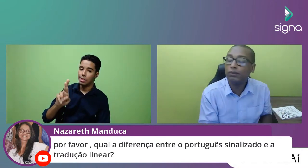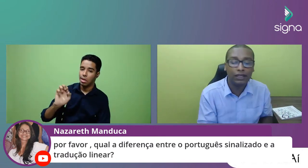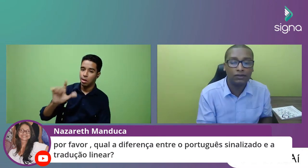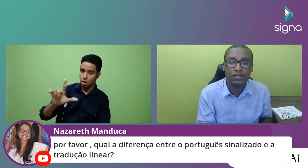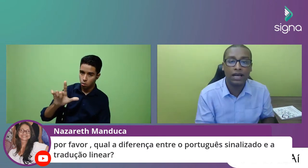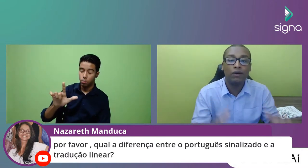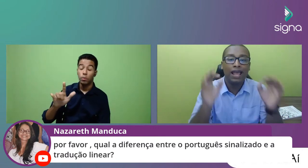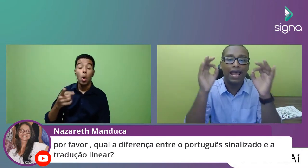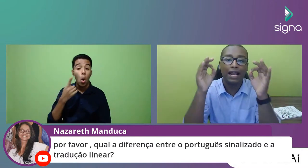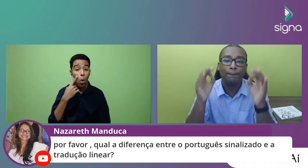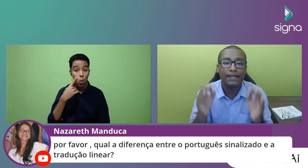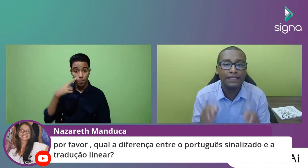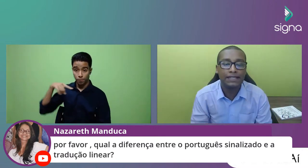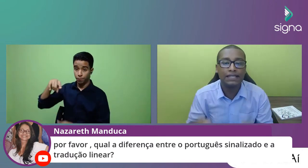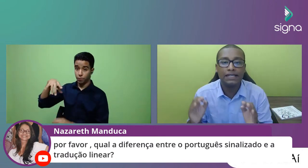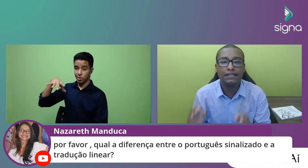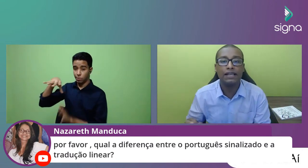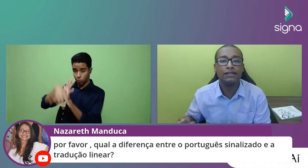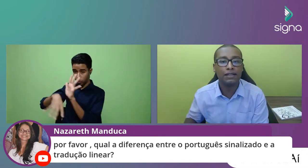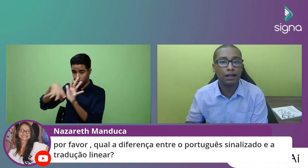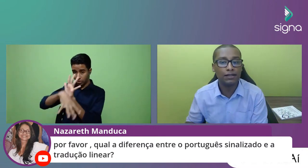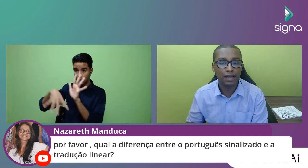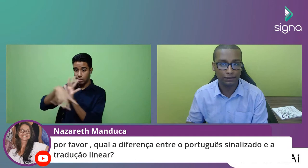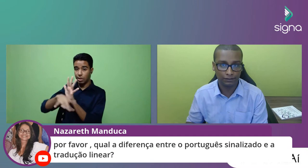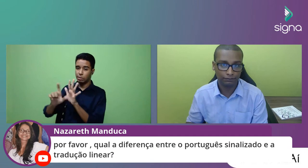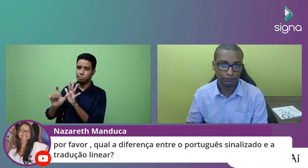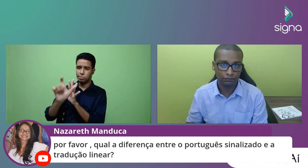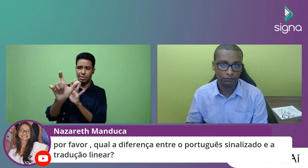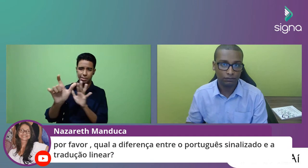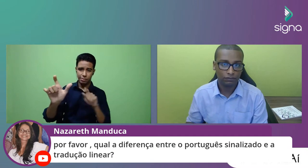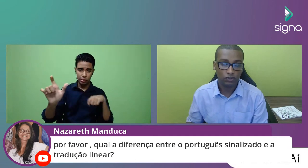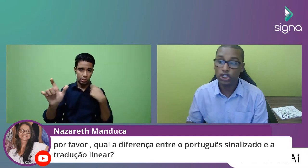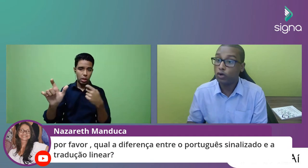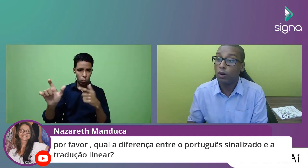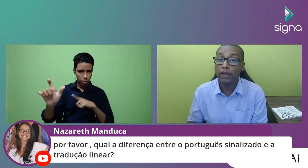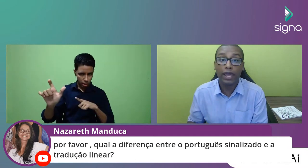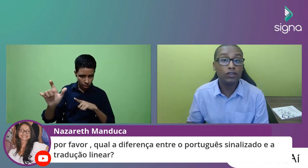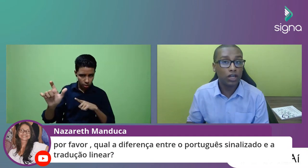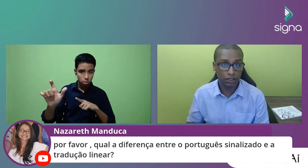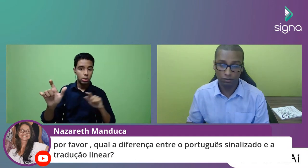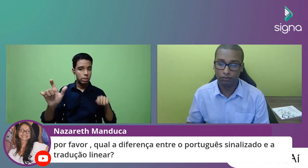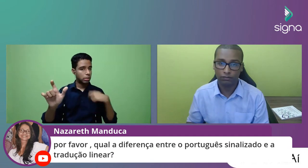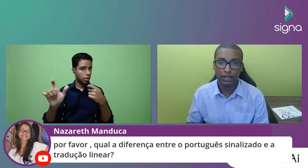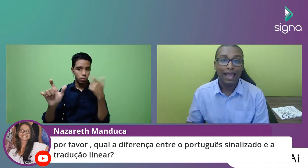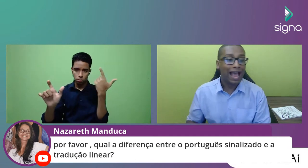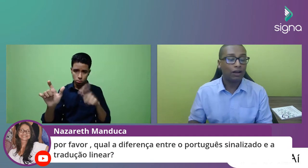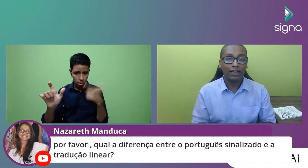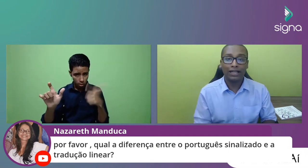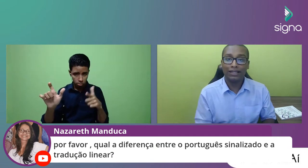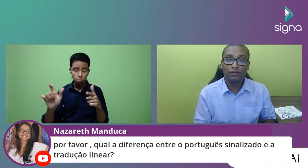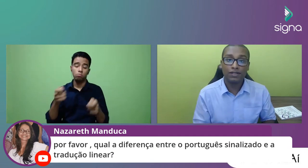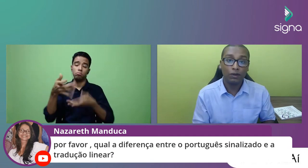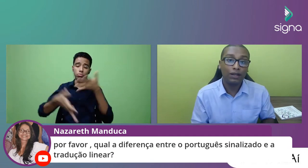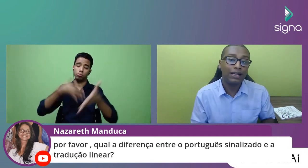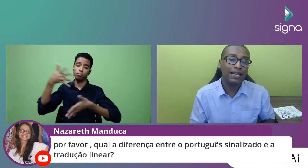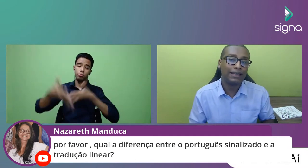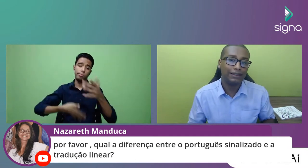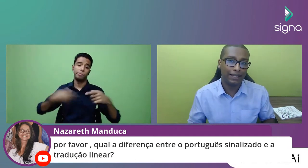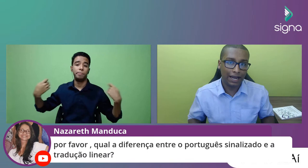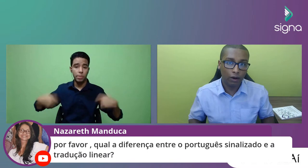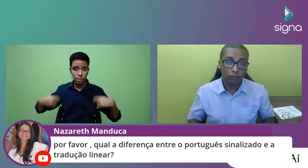ou não tendo sinal, ela precisa ser sinalizada. De qualquer jeito. Agora, na